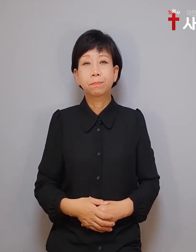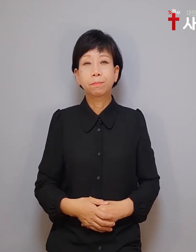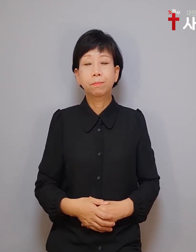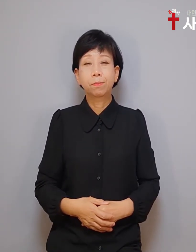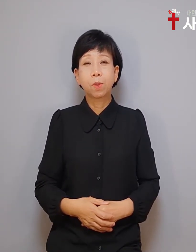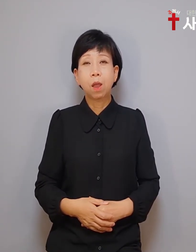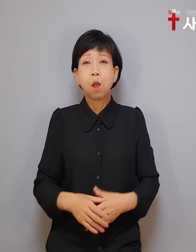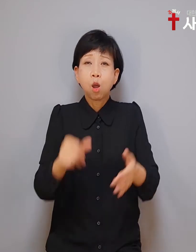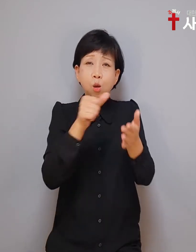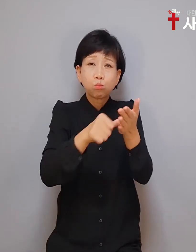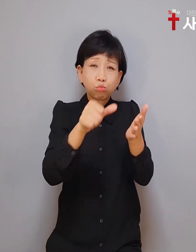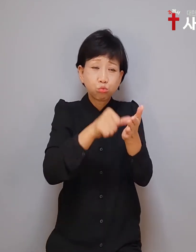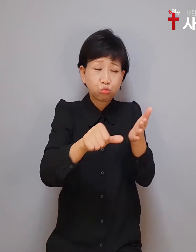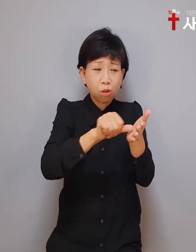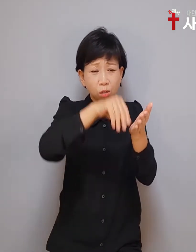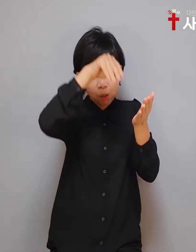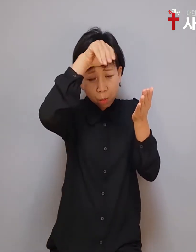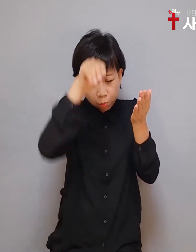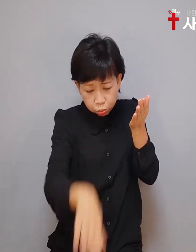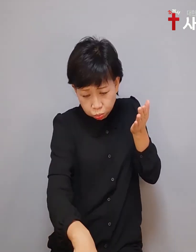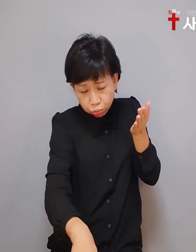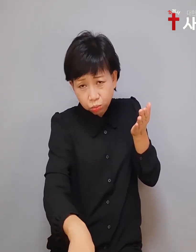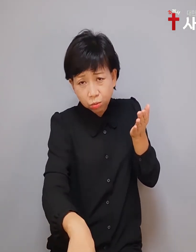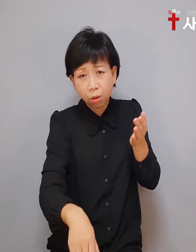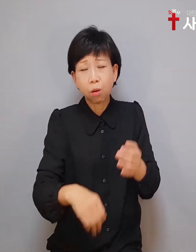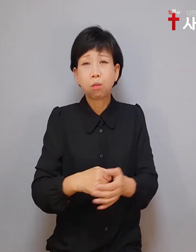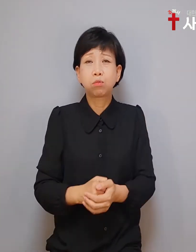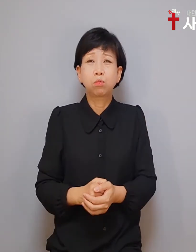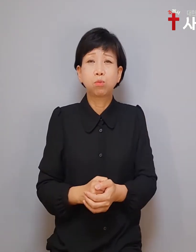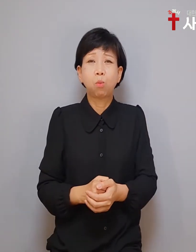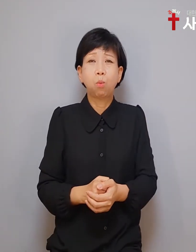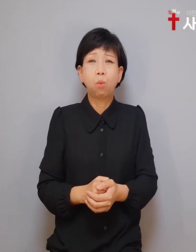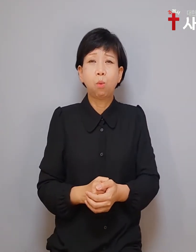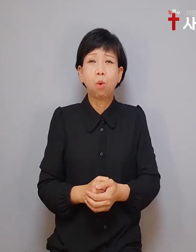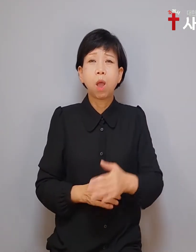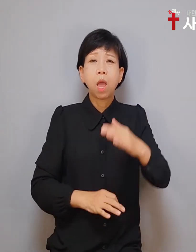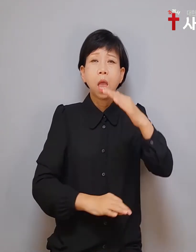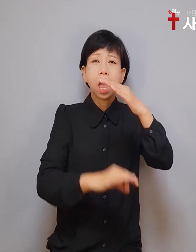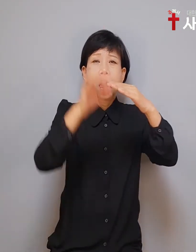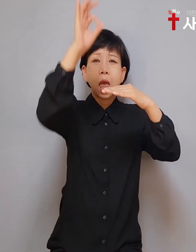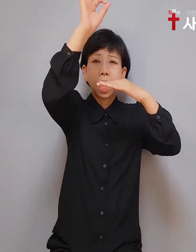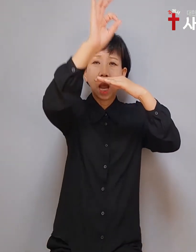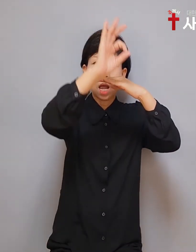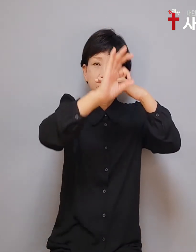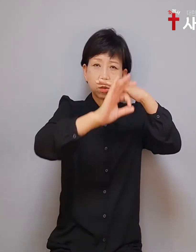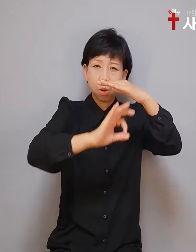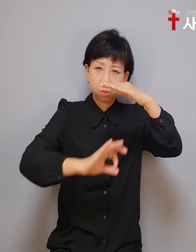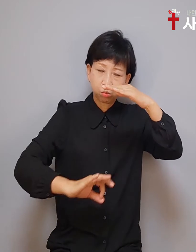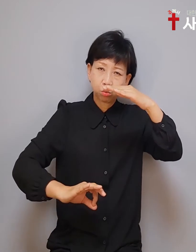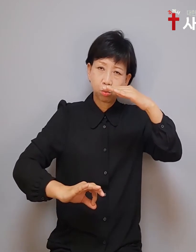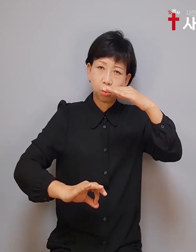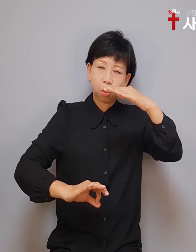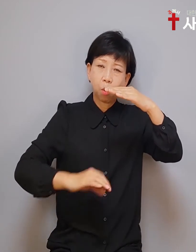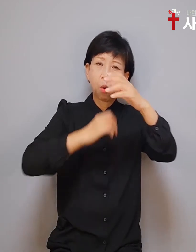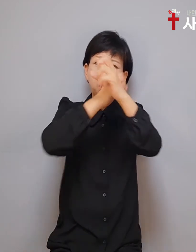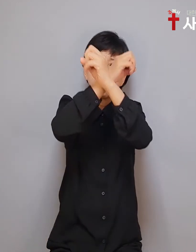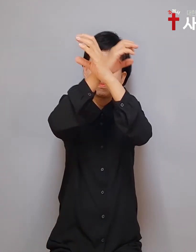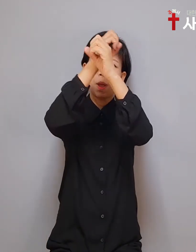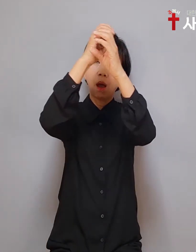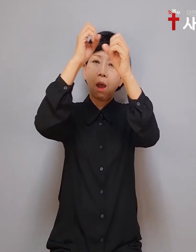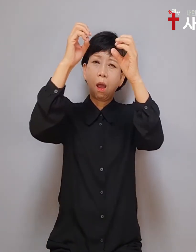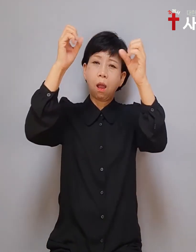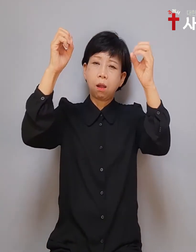물건이 떨어지고 해가 저물고 별이 뜨는 평범한 일상